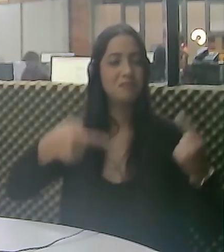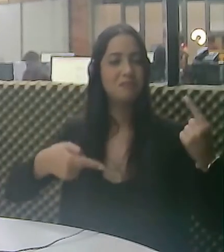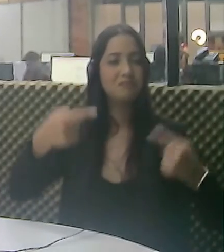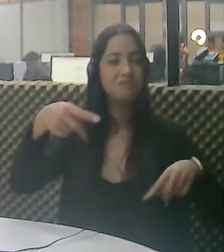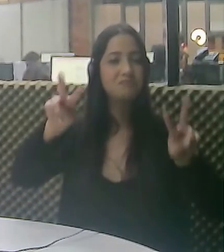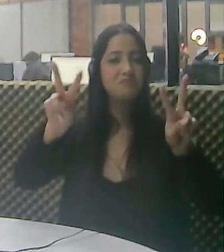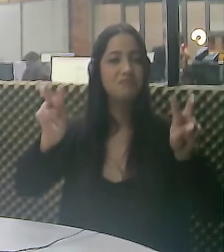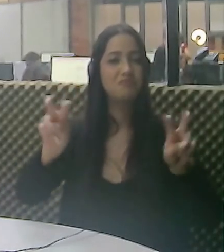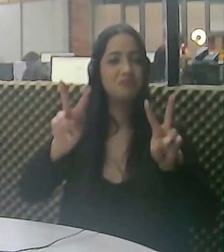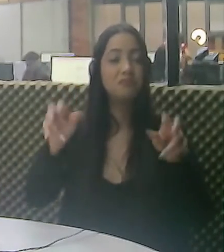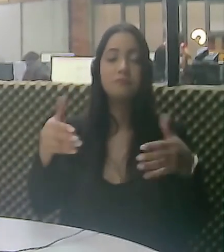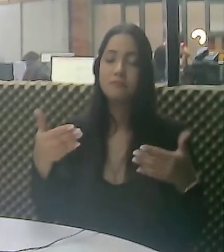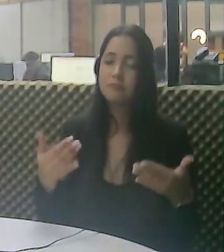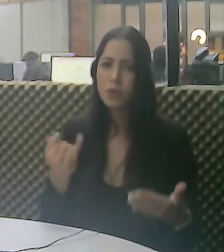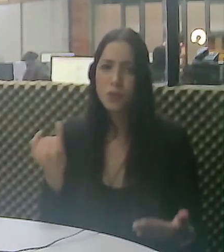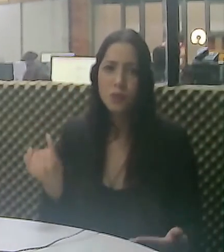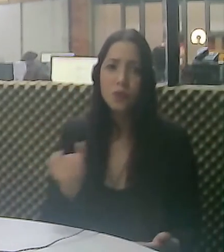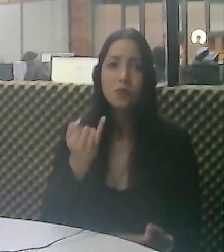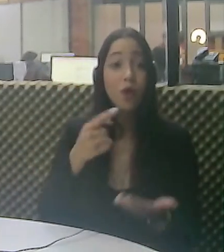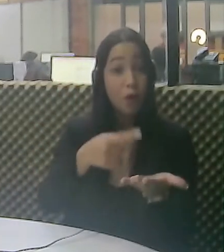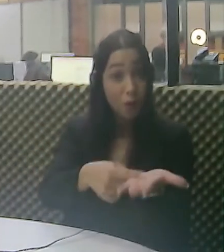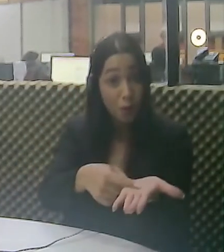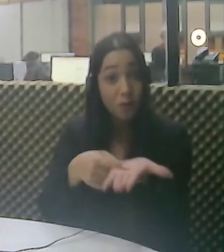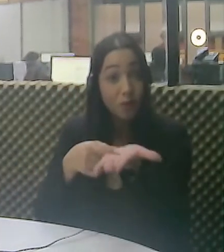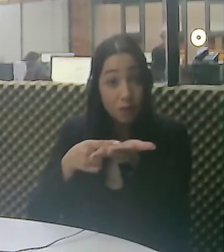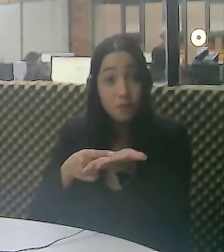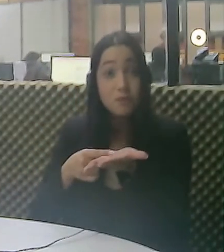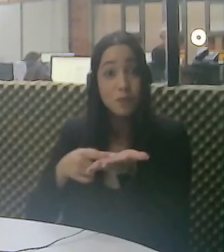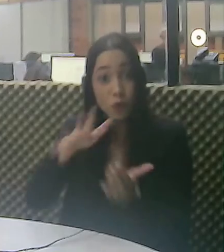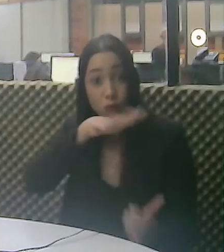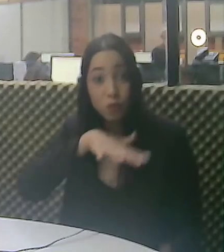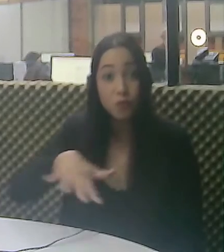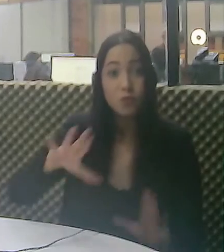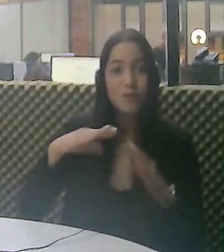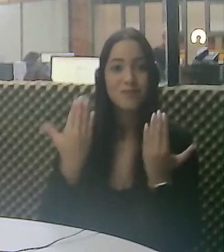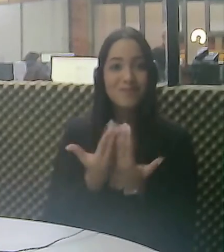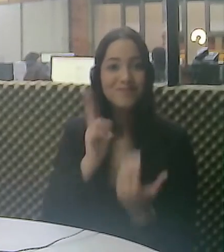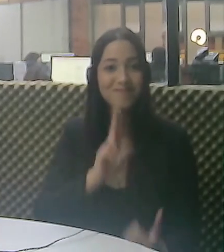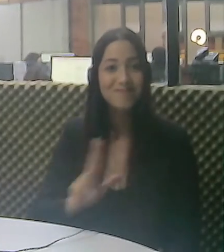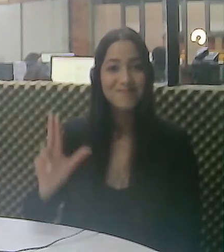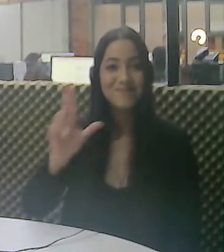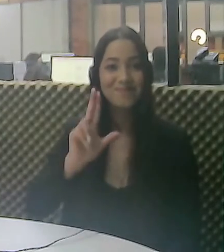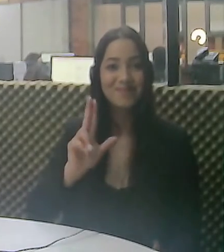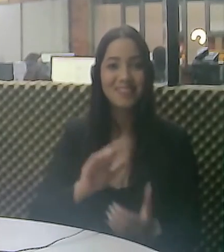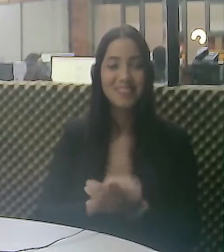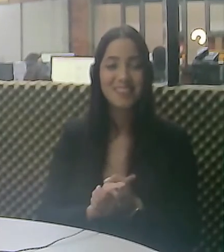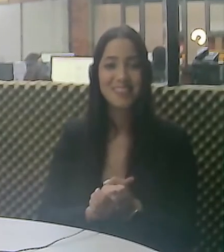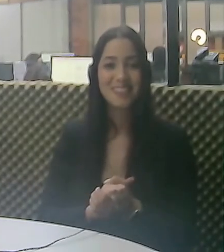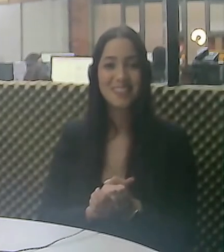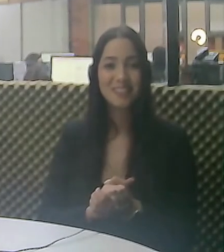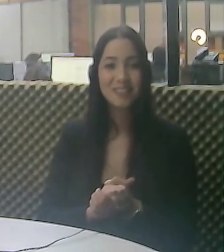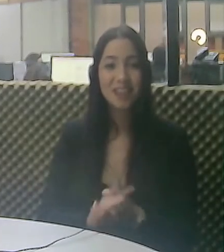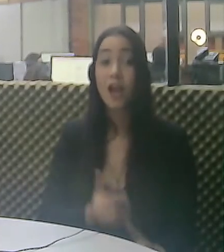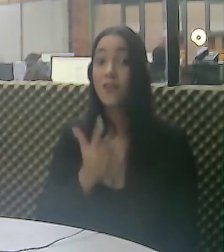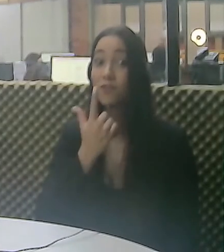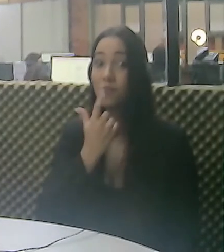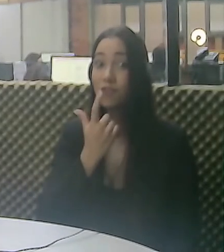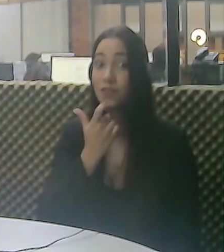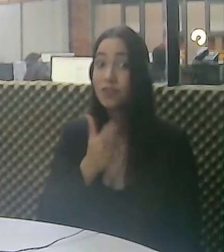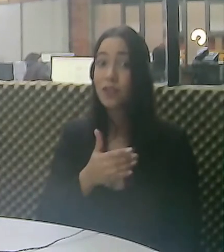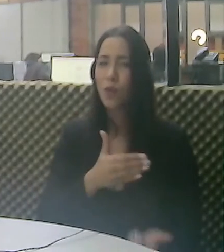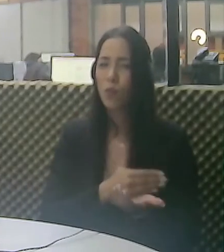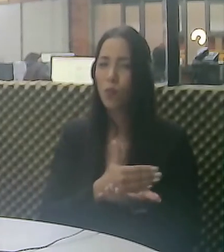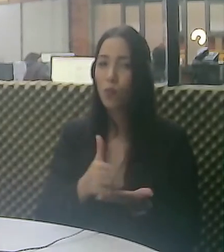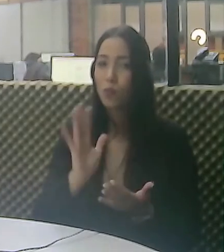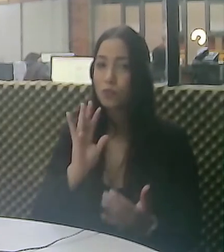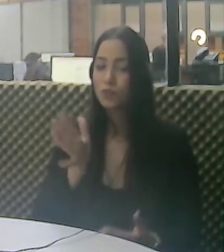a temática ela é muito importante fica o convite a toda comunidade de Uberlândia feriadão chegando Então